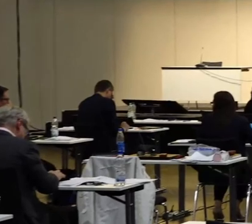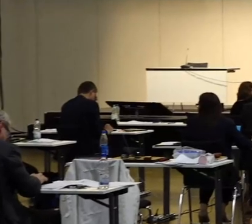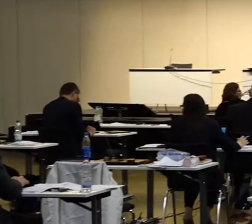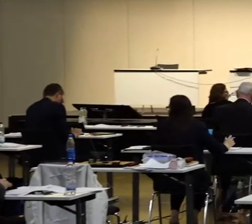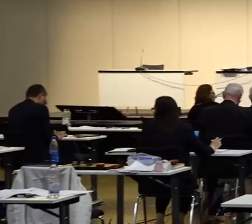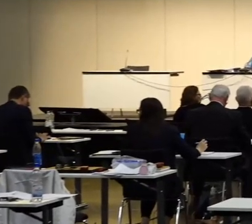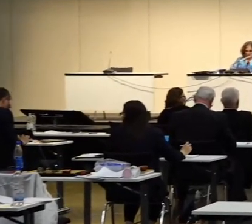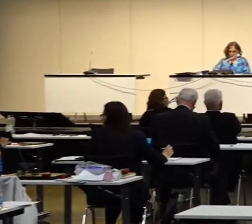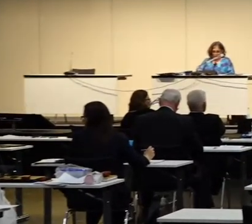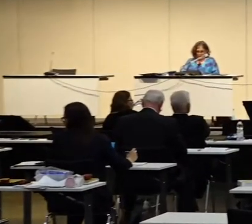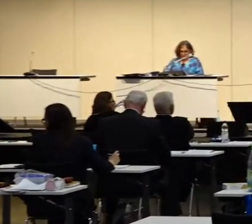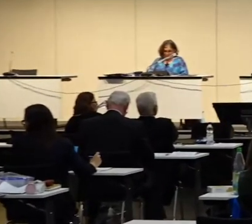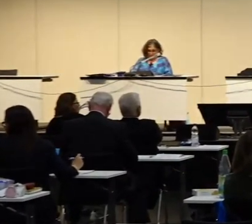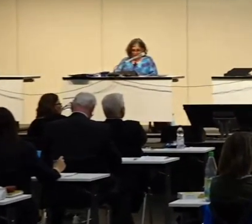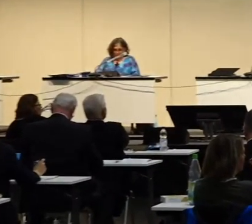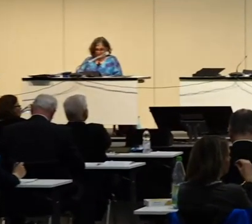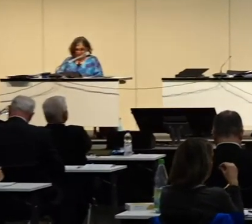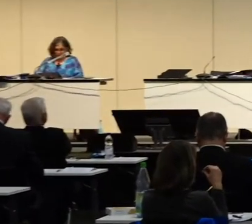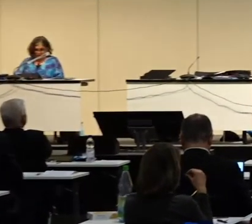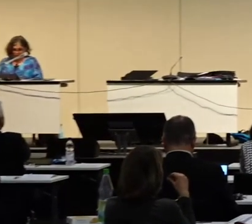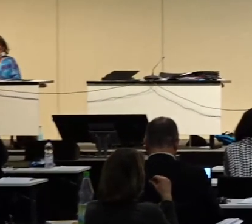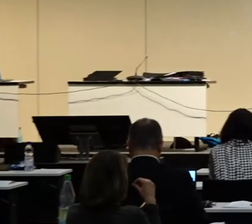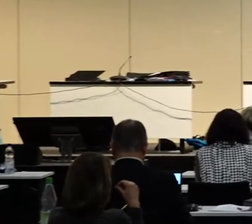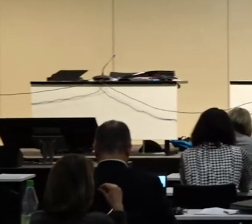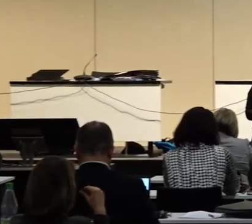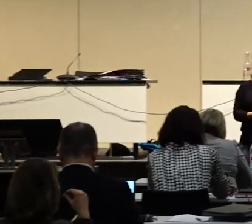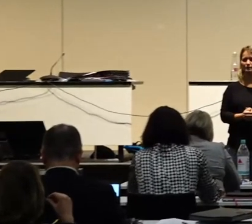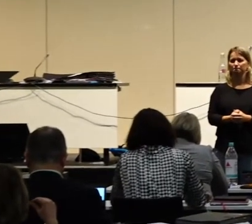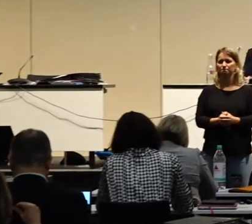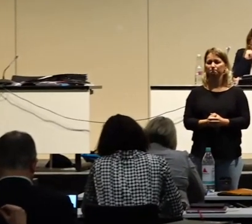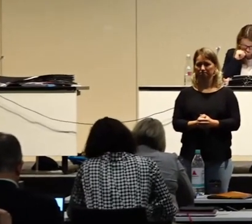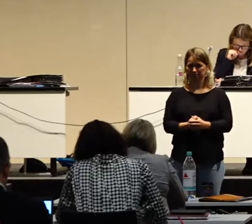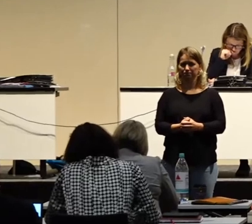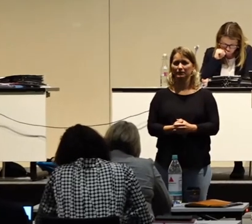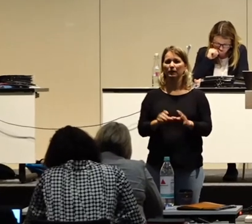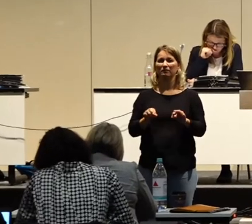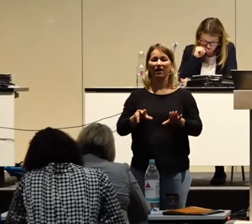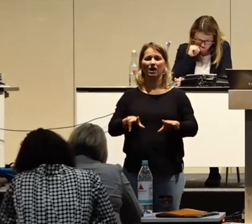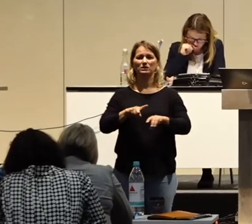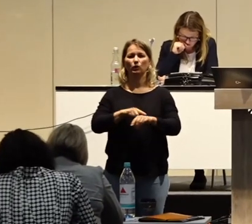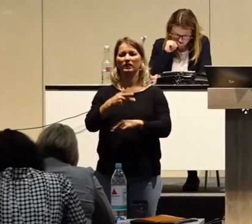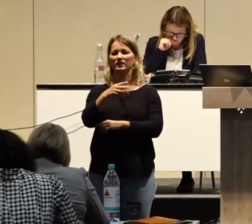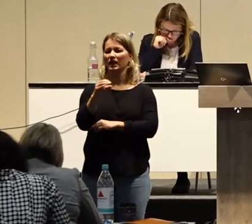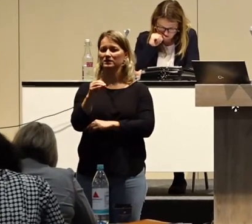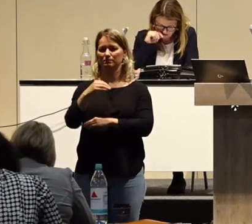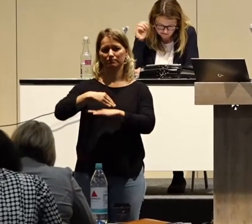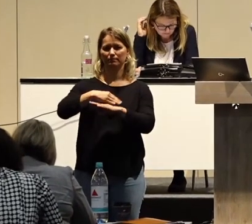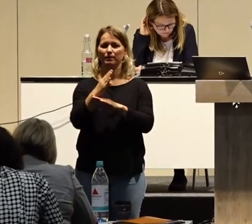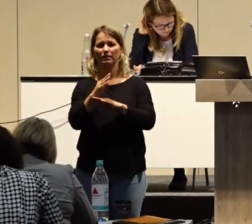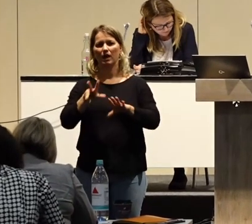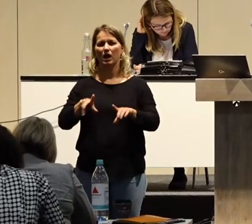Damen, meine Herren, es ist jetzt zwar nicht 18.30 Uhr, sondern schon 18.56